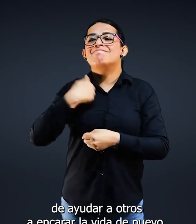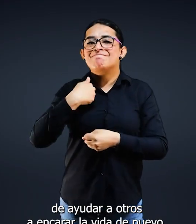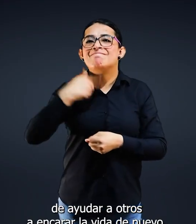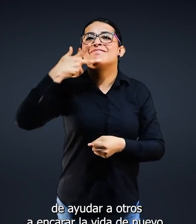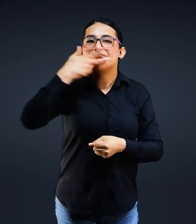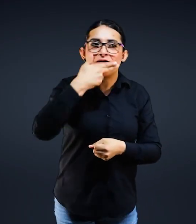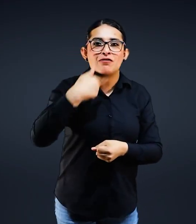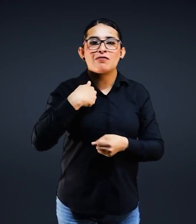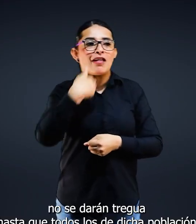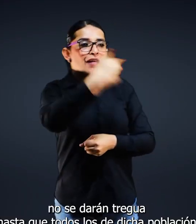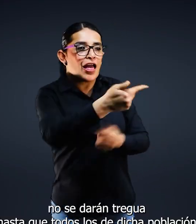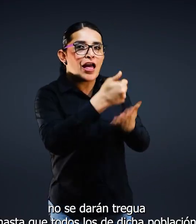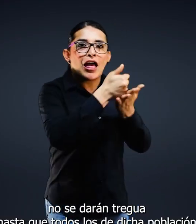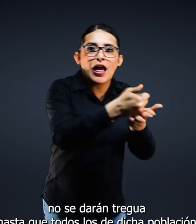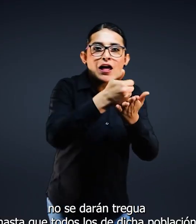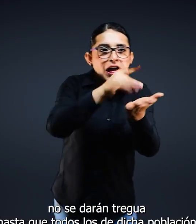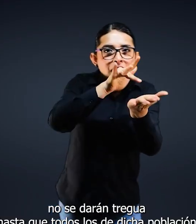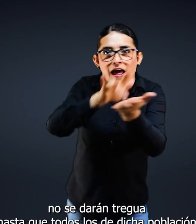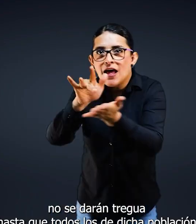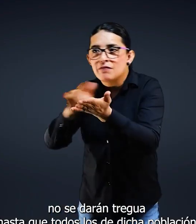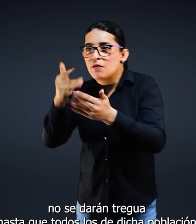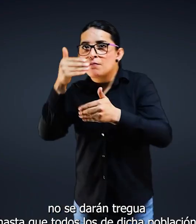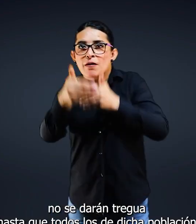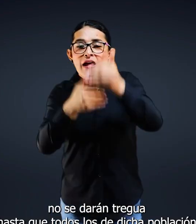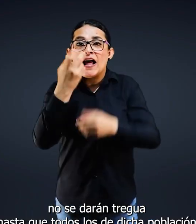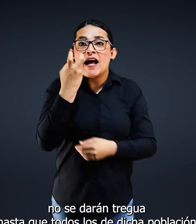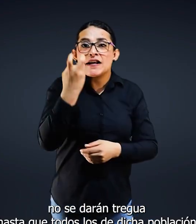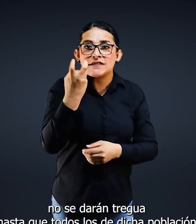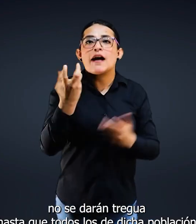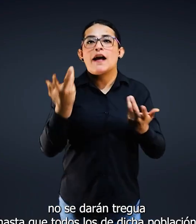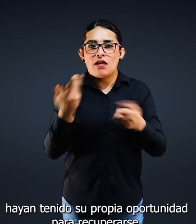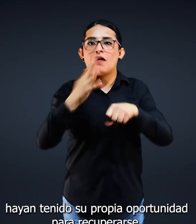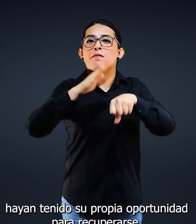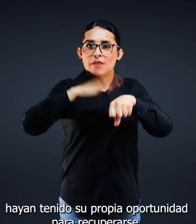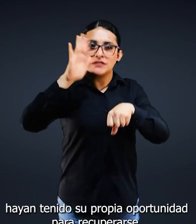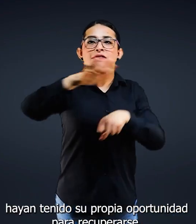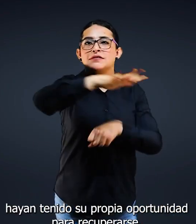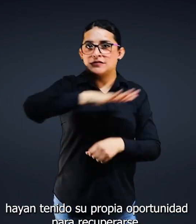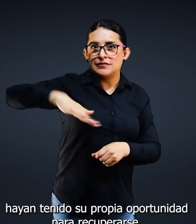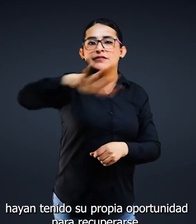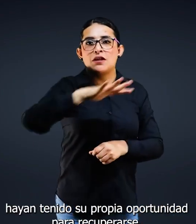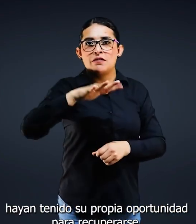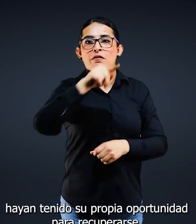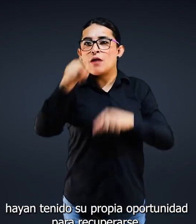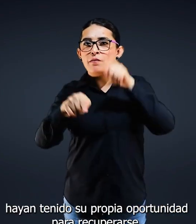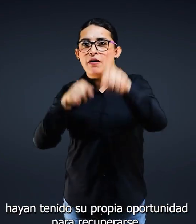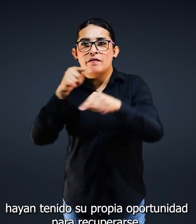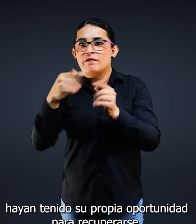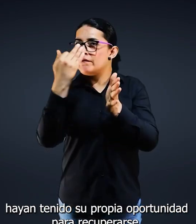nuevo, no se darán tregua hasta que todos los de dicha población hayan tenido su propia oportunidad para